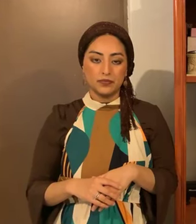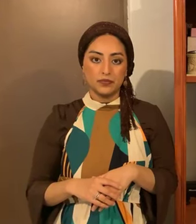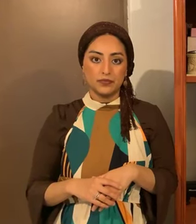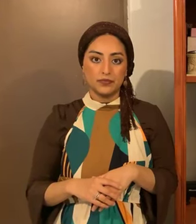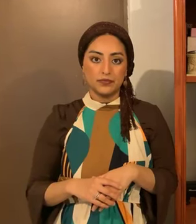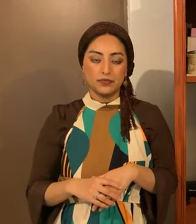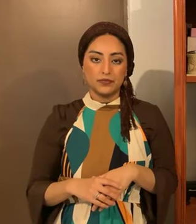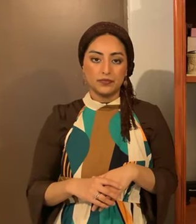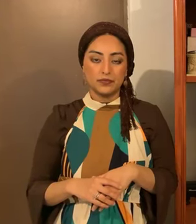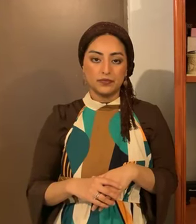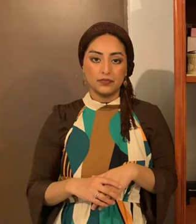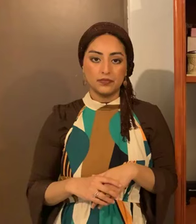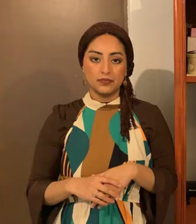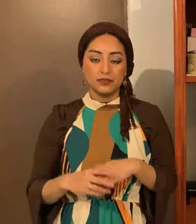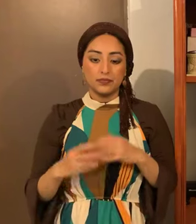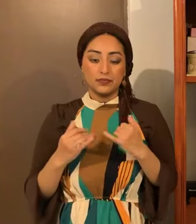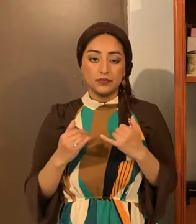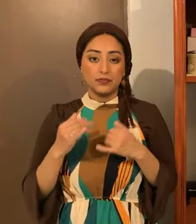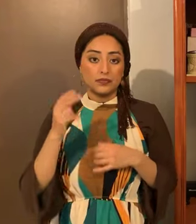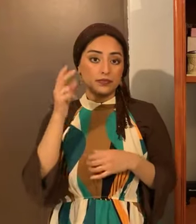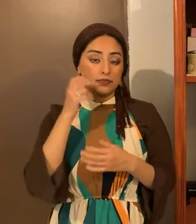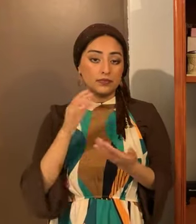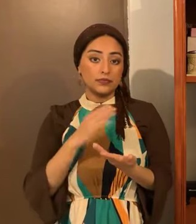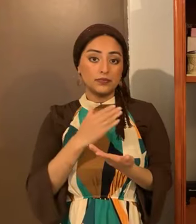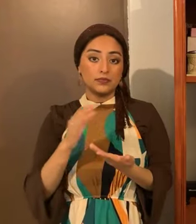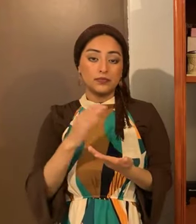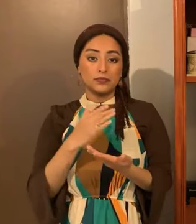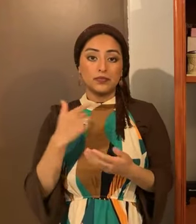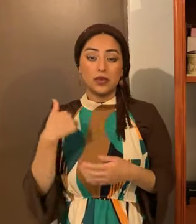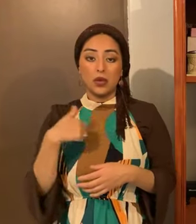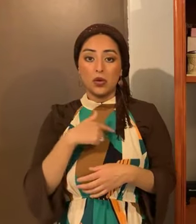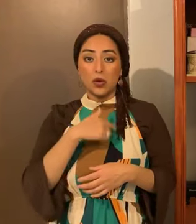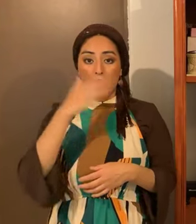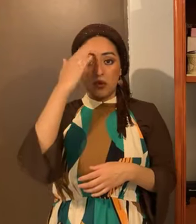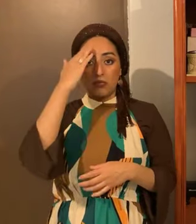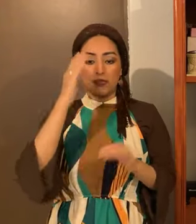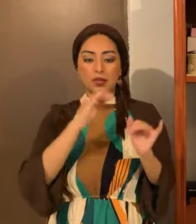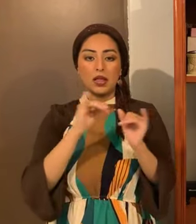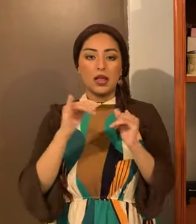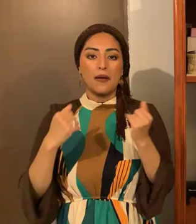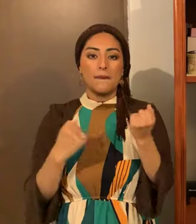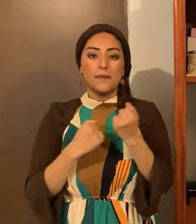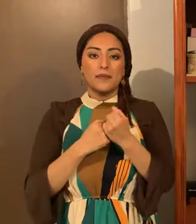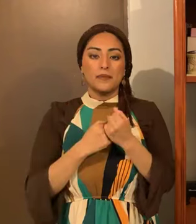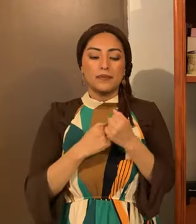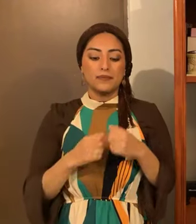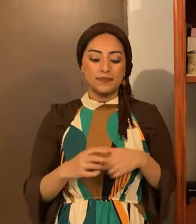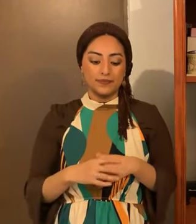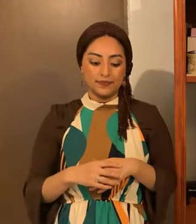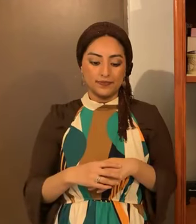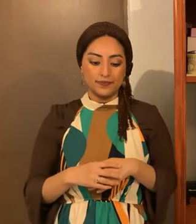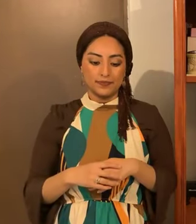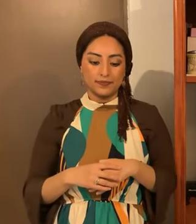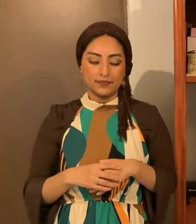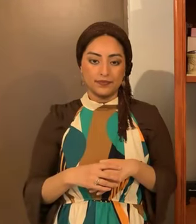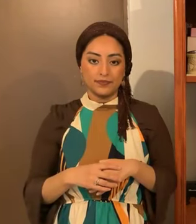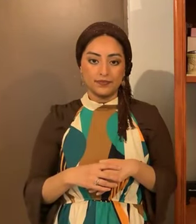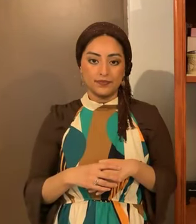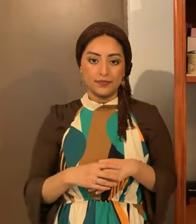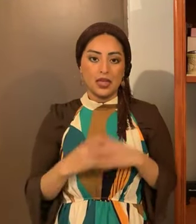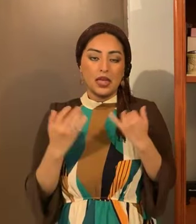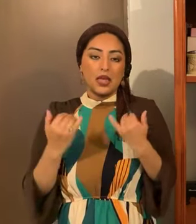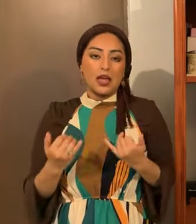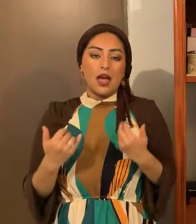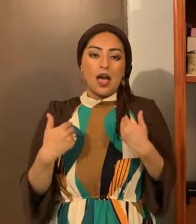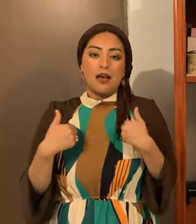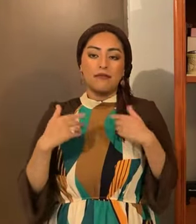hoy, esta ornamentación la conocemos como apoyaduras, pero bueno, eso es al día de hoy. En